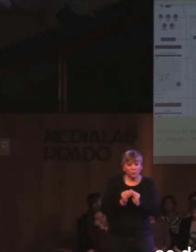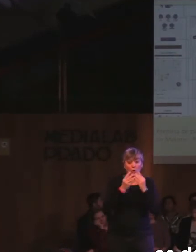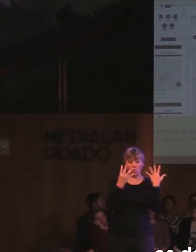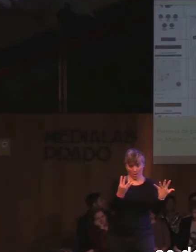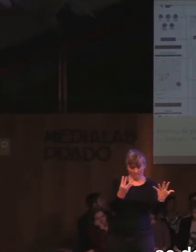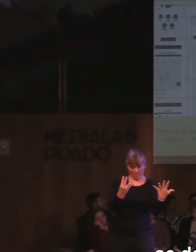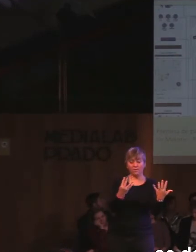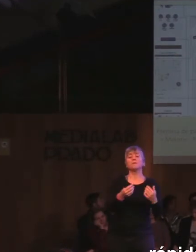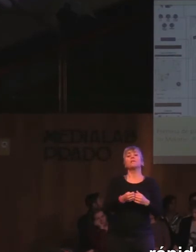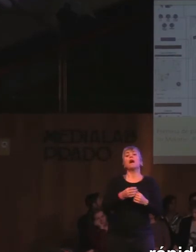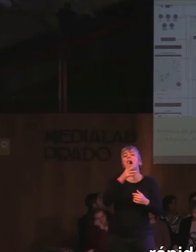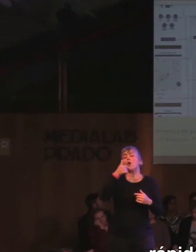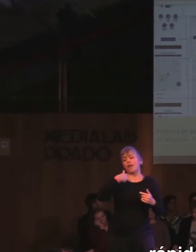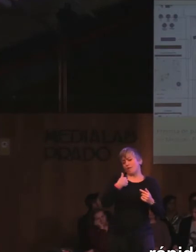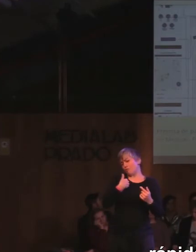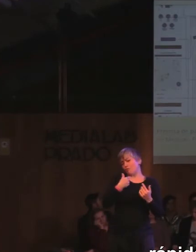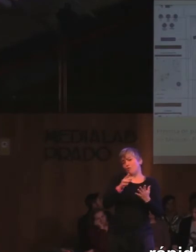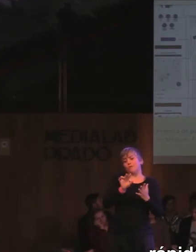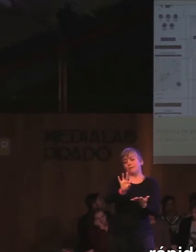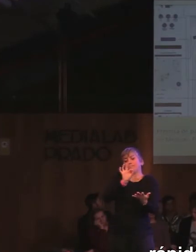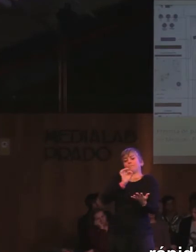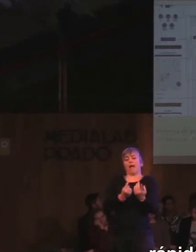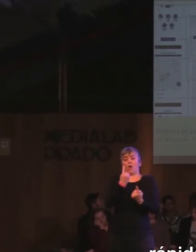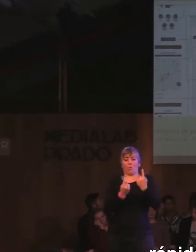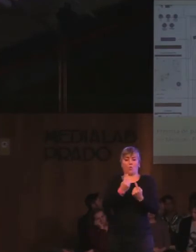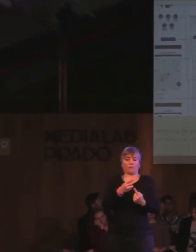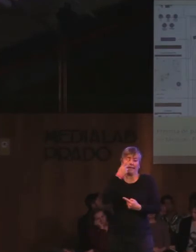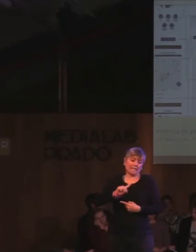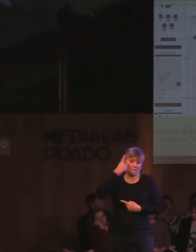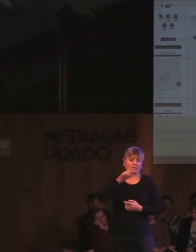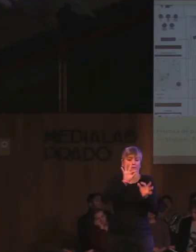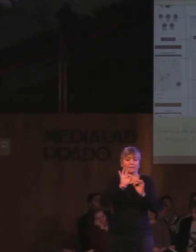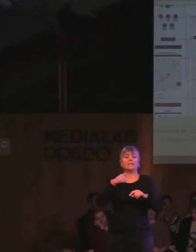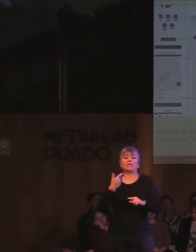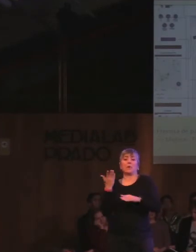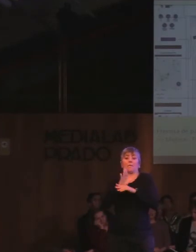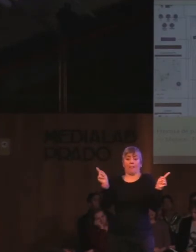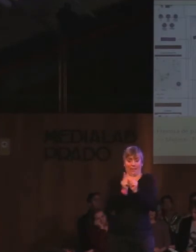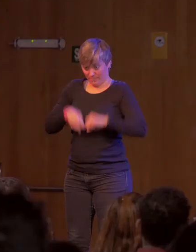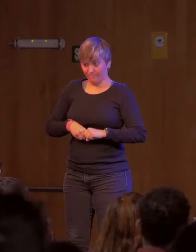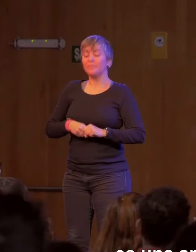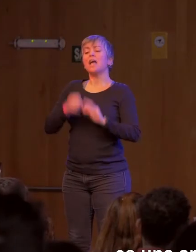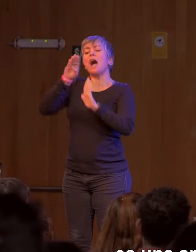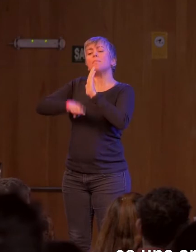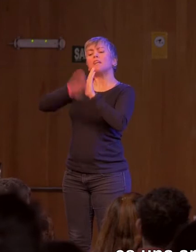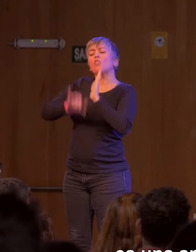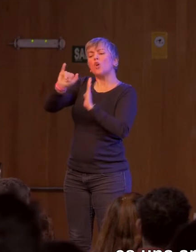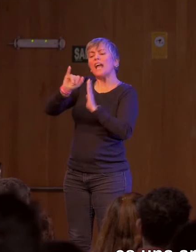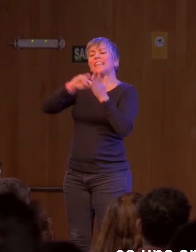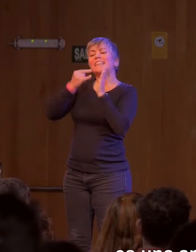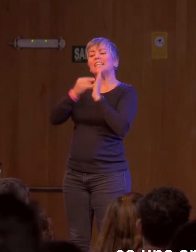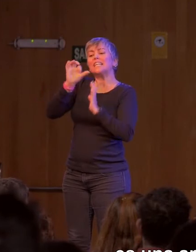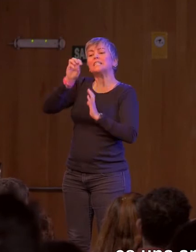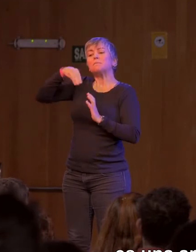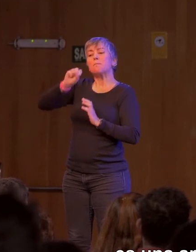aquí es una pincelada rápida sobre algunos de ellos, los más interesantes. Hay una aplicación que se llama TXMAD, es una aplicación del Ayuntamiento